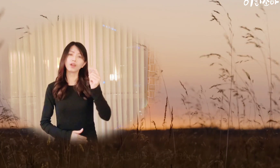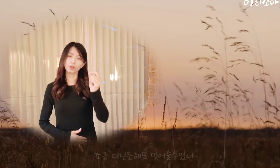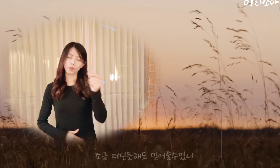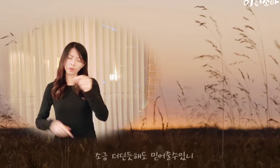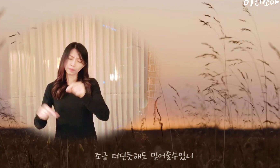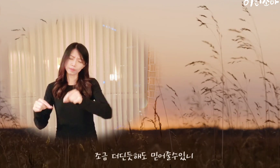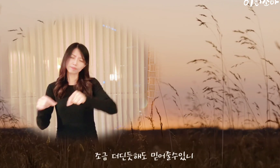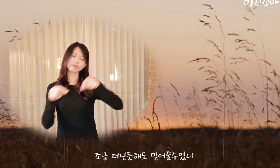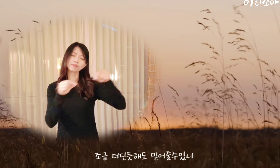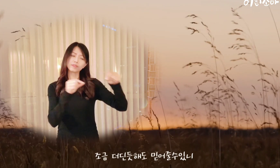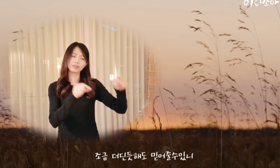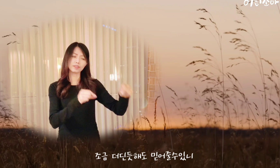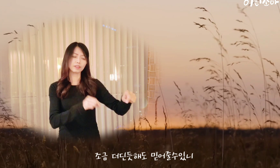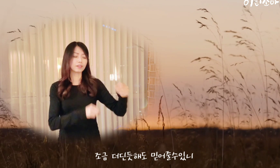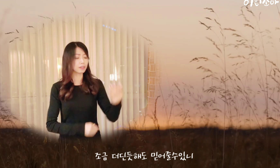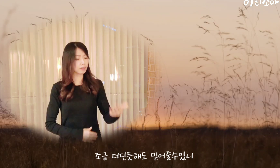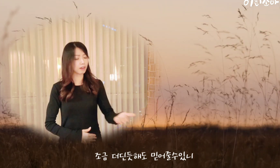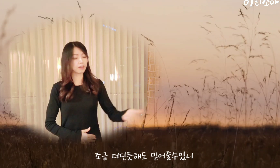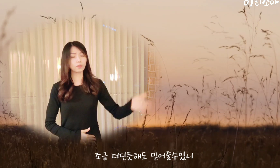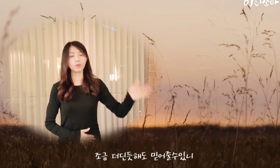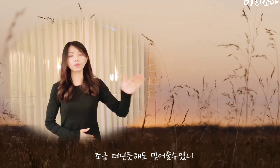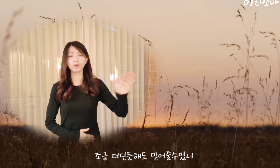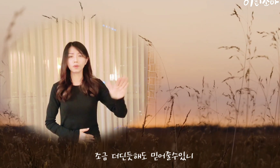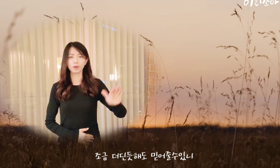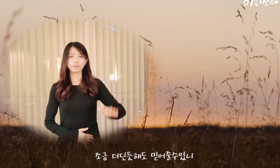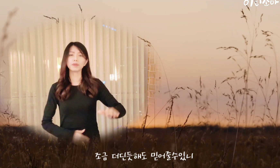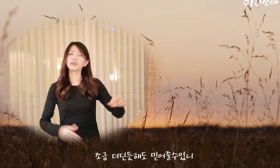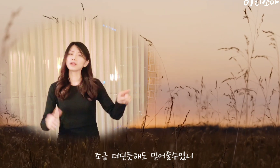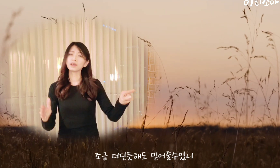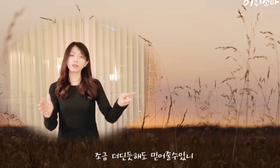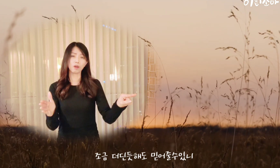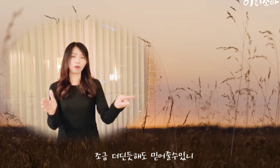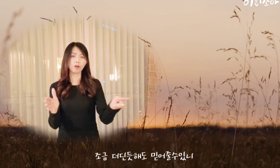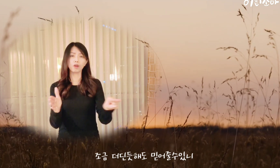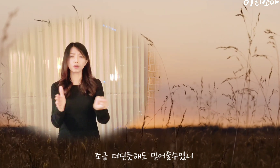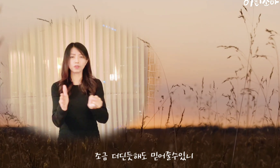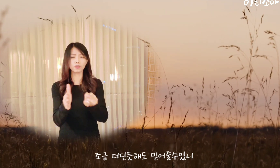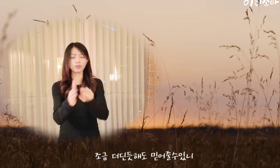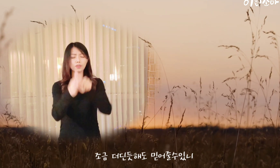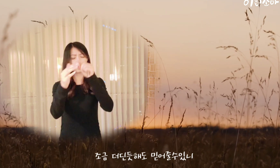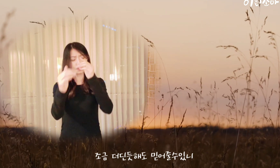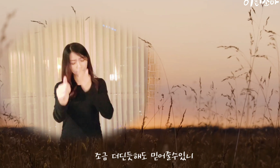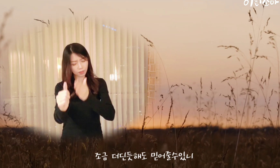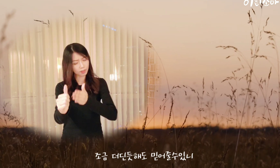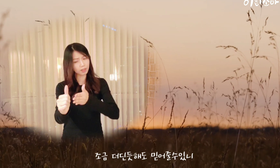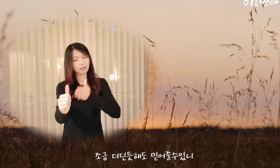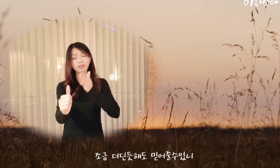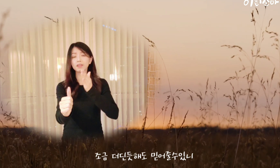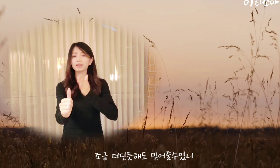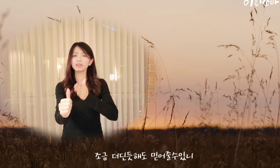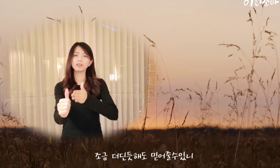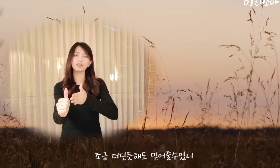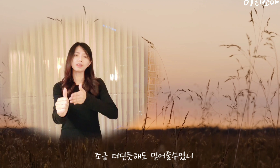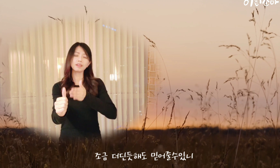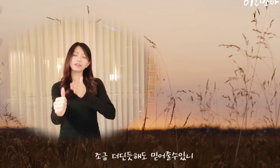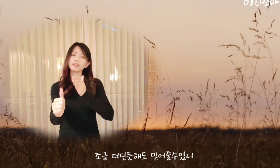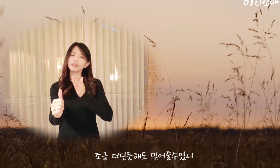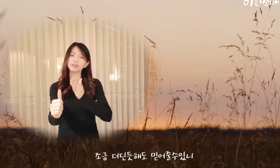주겠니 조금 더딘 듯해도 믿어줄 수